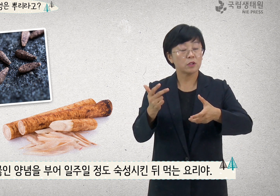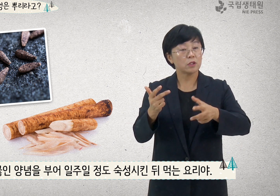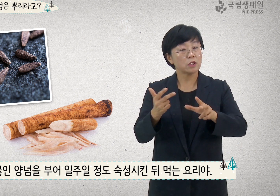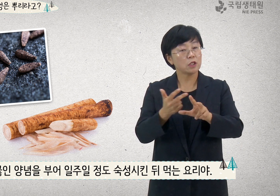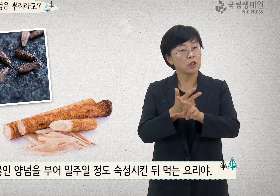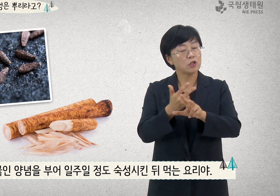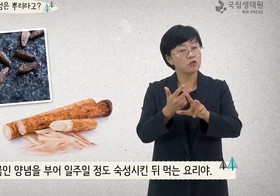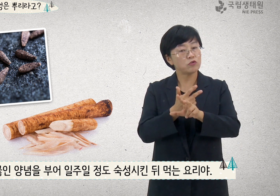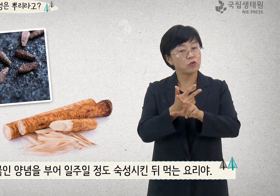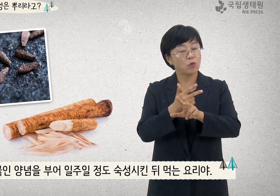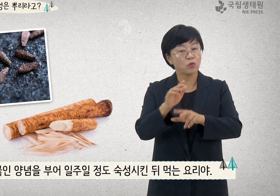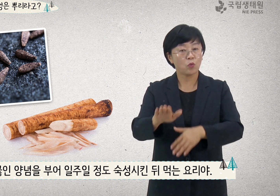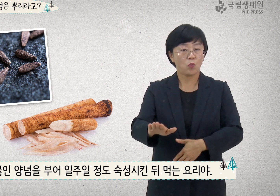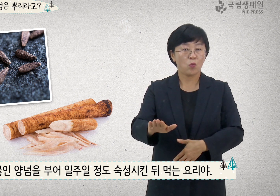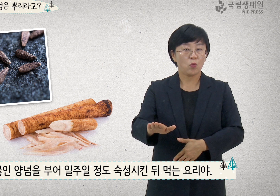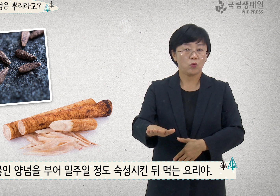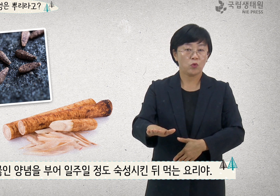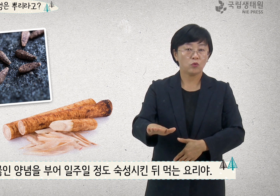뒤 먹는 요리야.